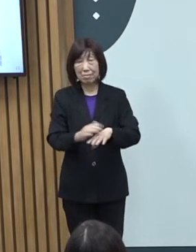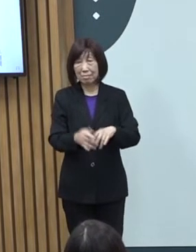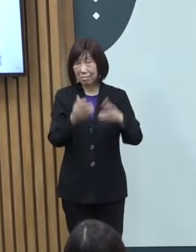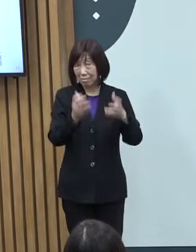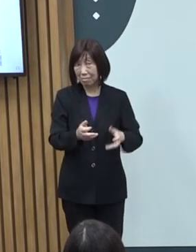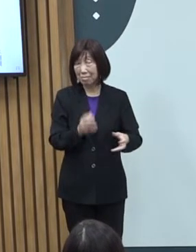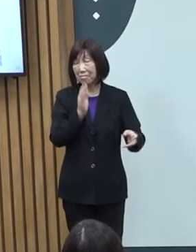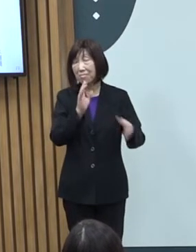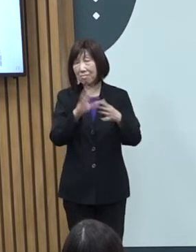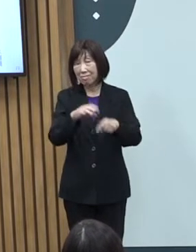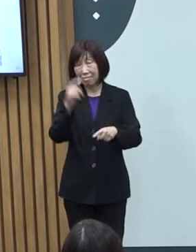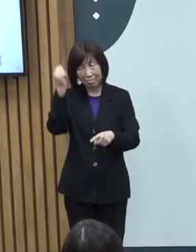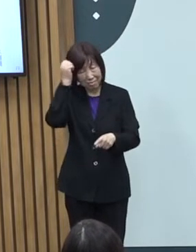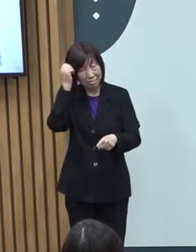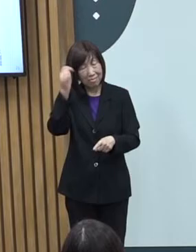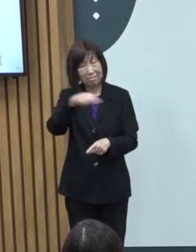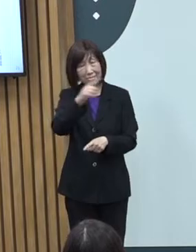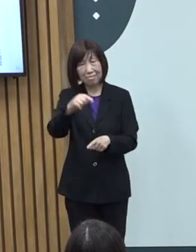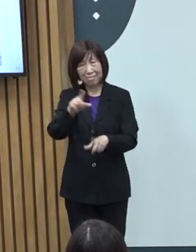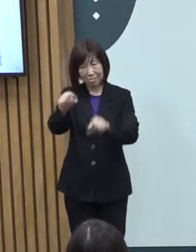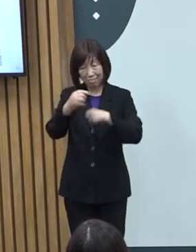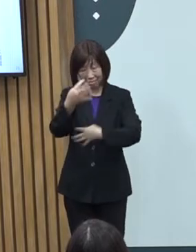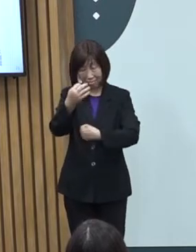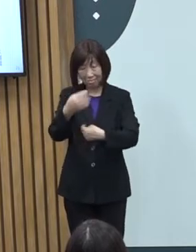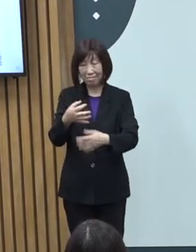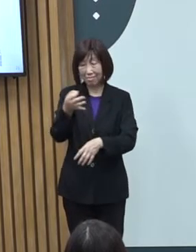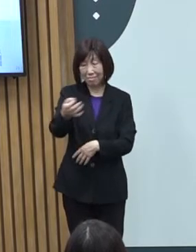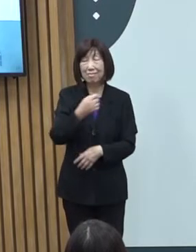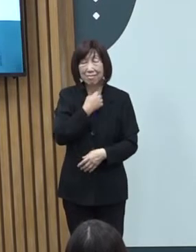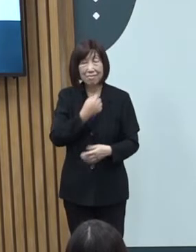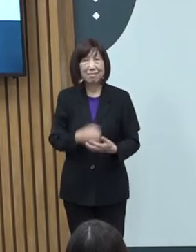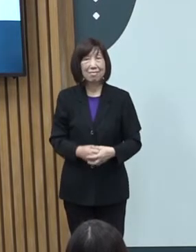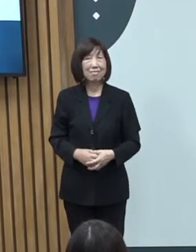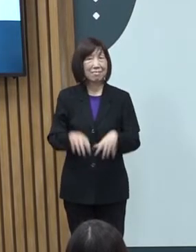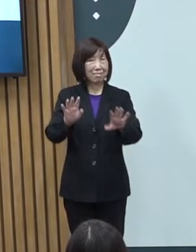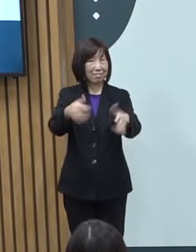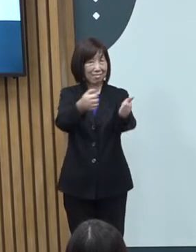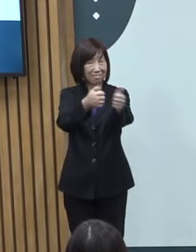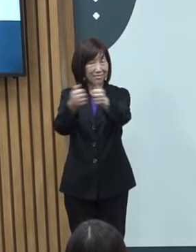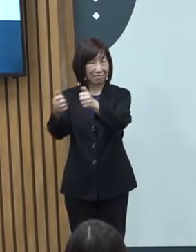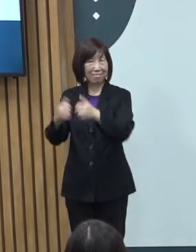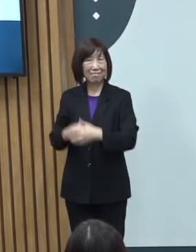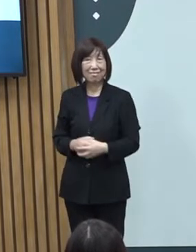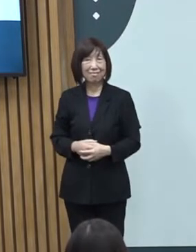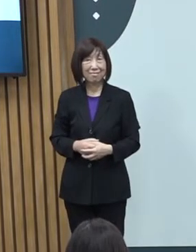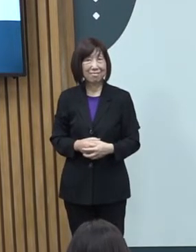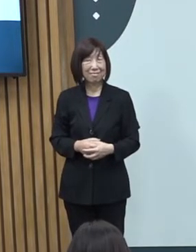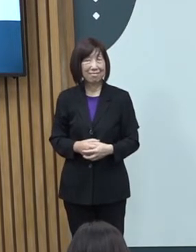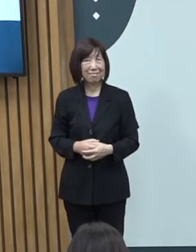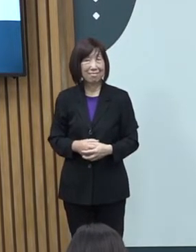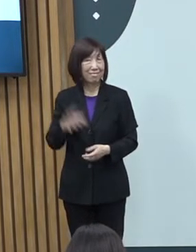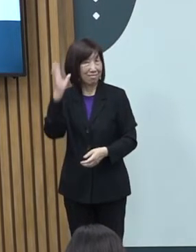请各位车主一定要记得按时缴纳。好，那非常谢谢各位聆听